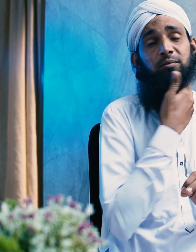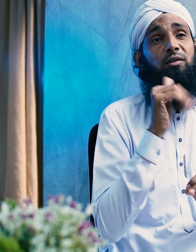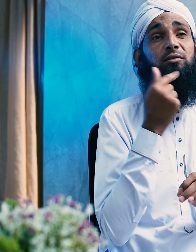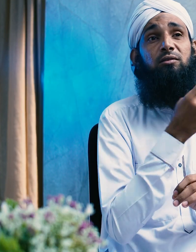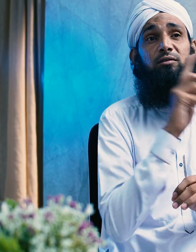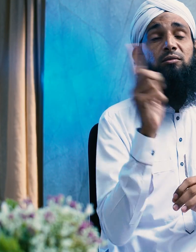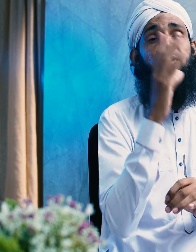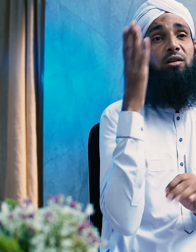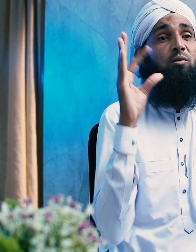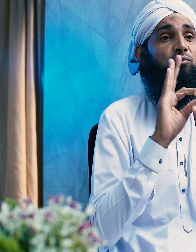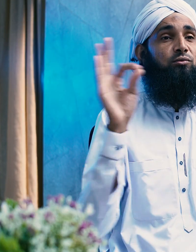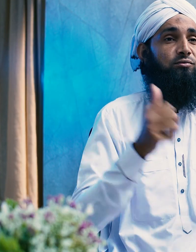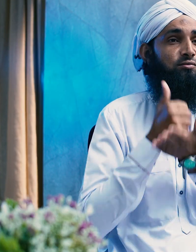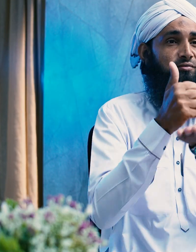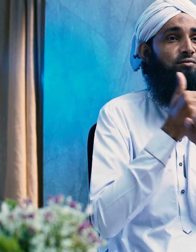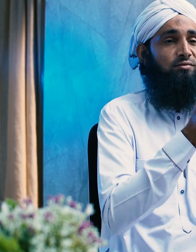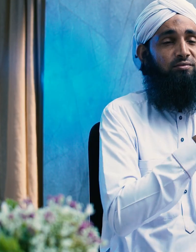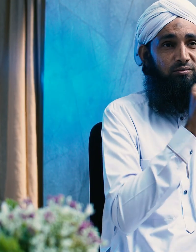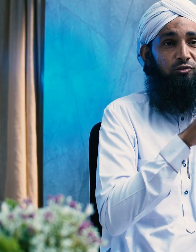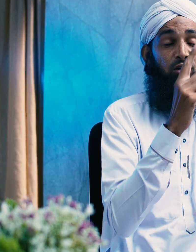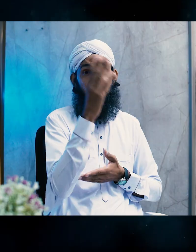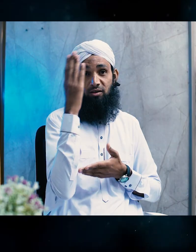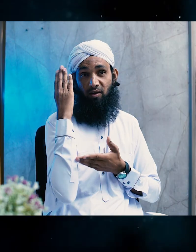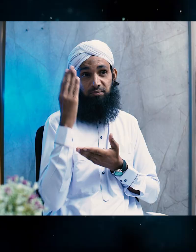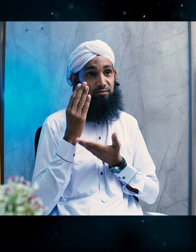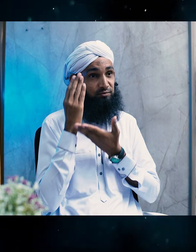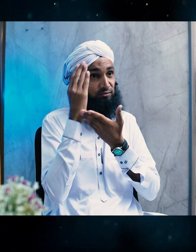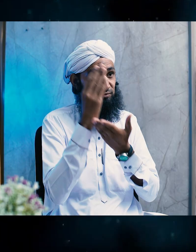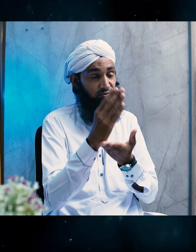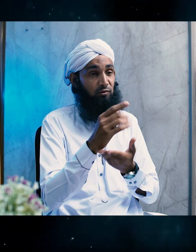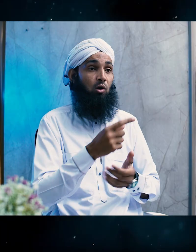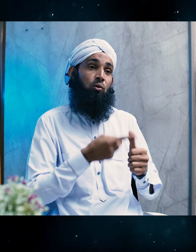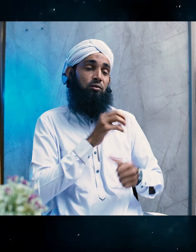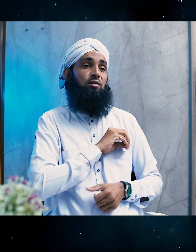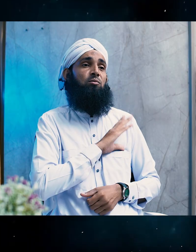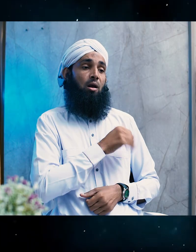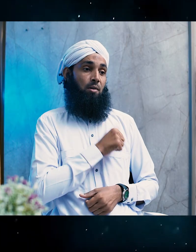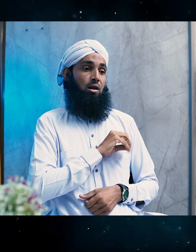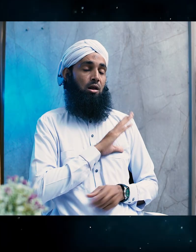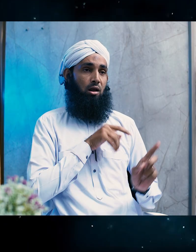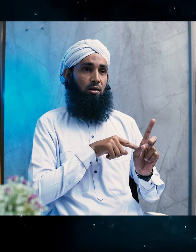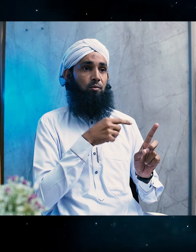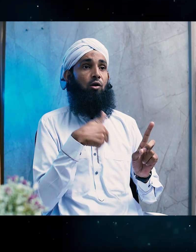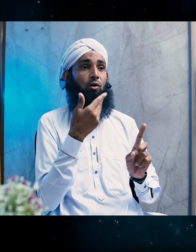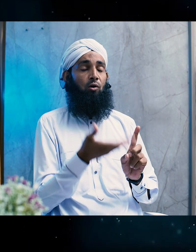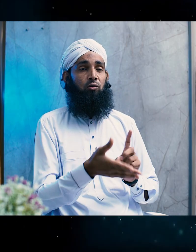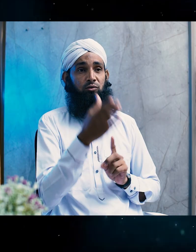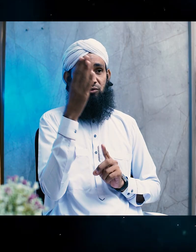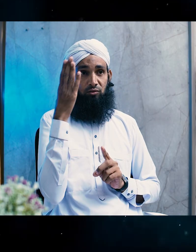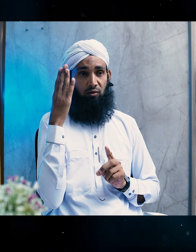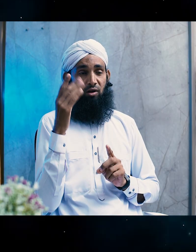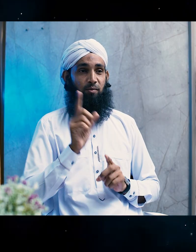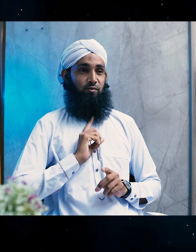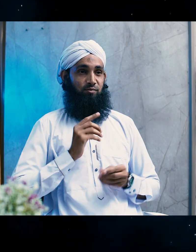کو ہم پہنچائیں گے ان سب کو پورا ملے گا۔ اور یہ ایصال ثواب کرنا خود ایک نیکی کا کام ہے، اس میں